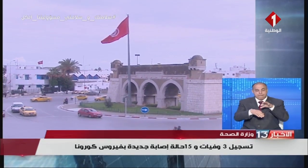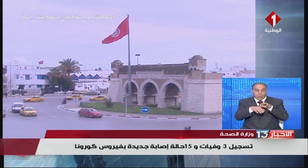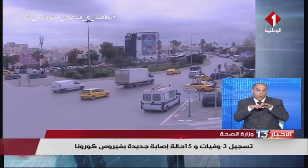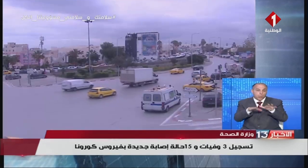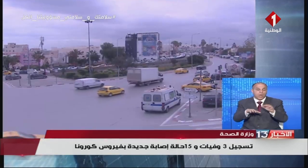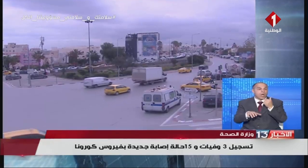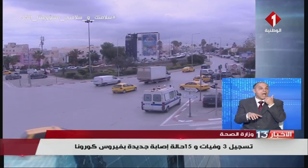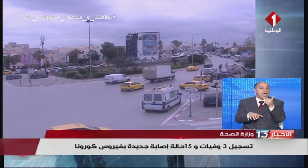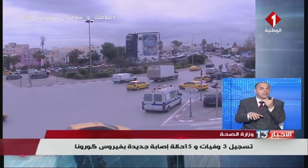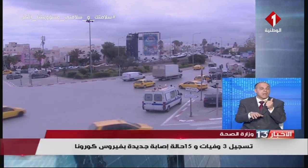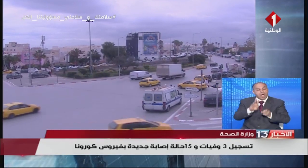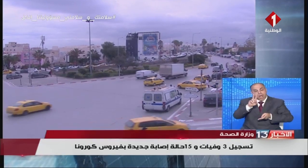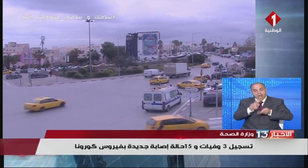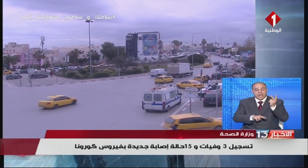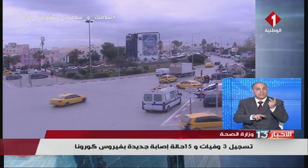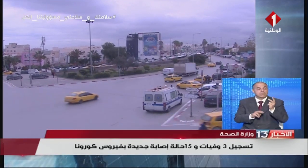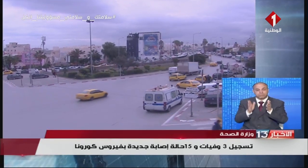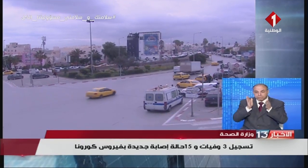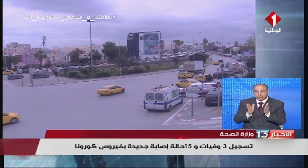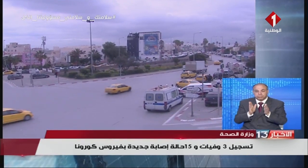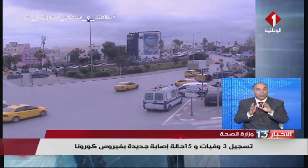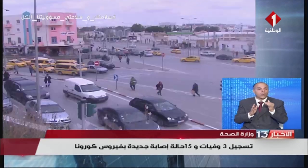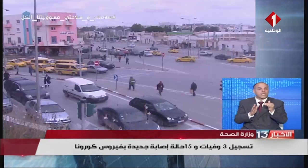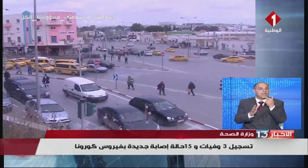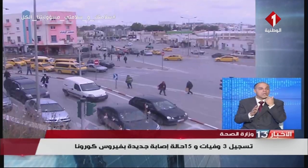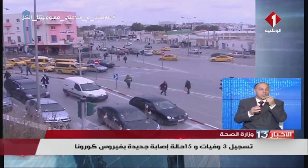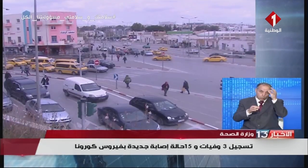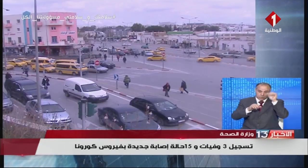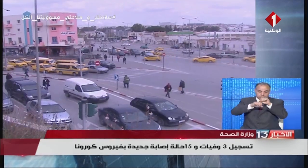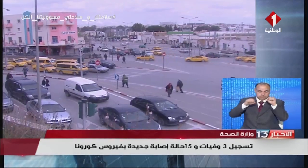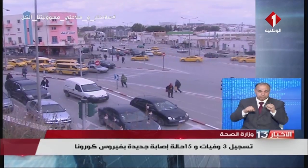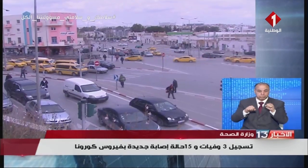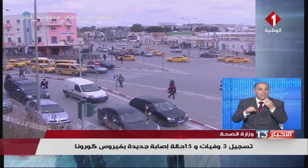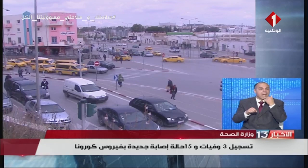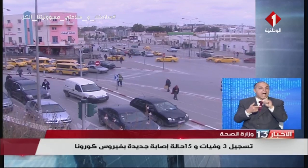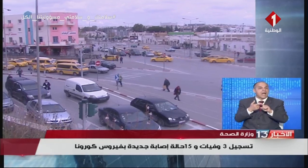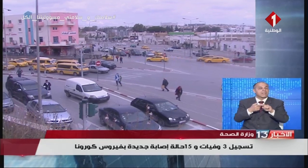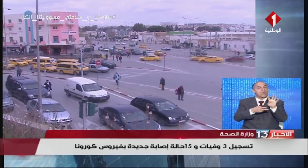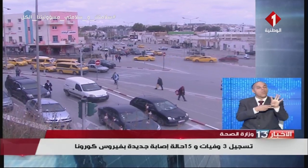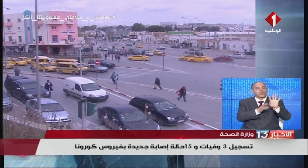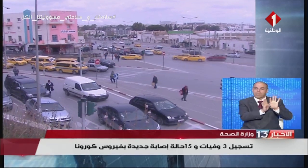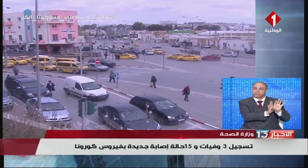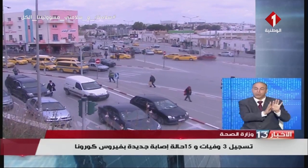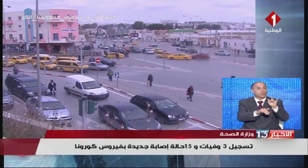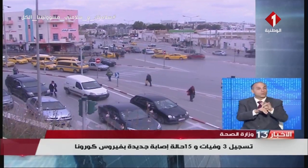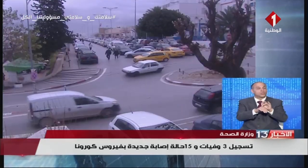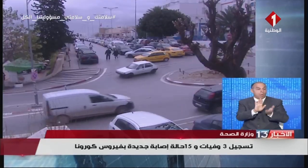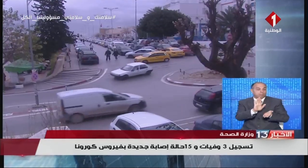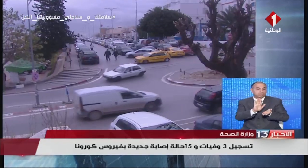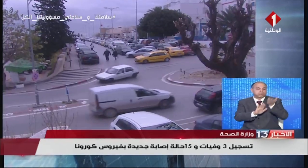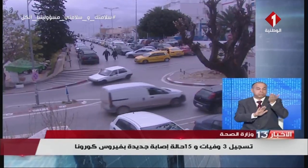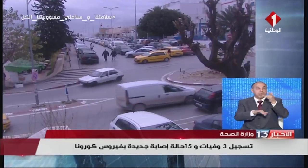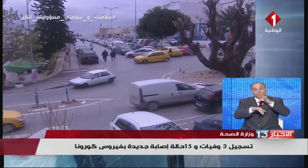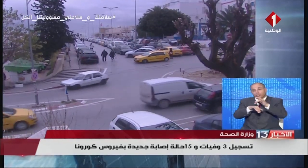تونس، تبقى أغلب الحالات متمركزة بأقليم تونس الكبرى باستثناء ولاية منوبة، مع تسجيل ارتفاع في